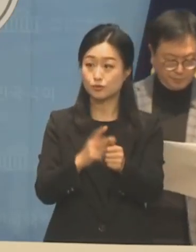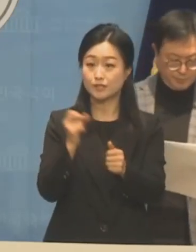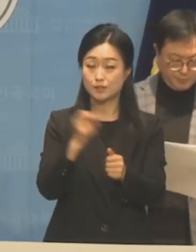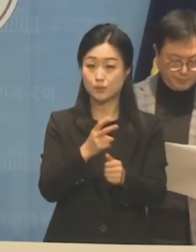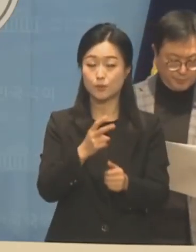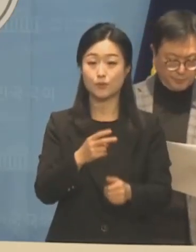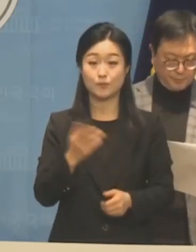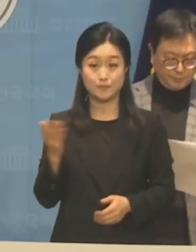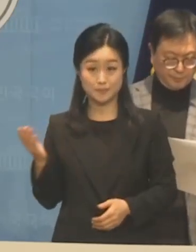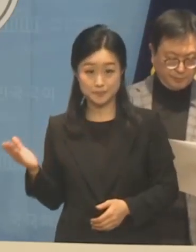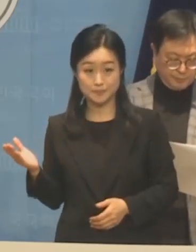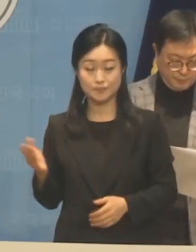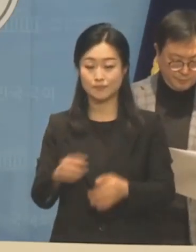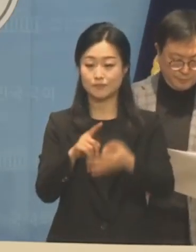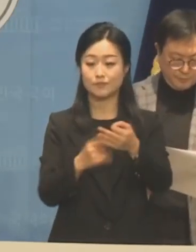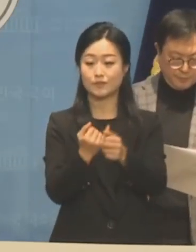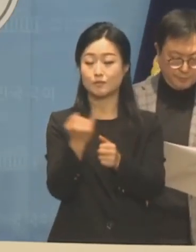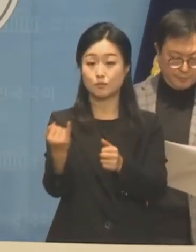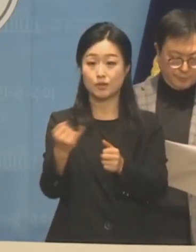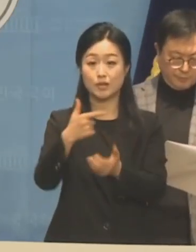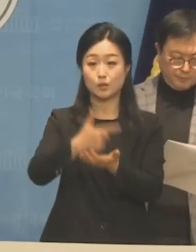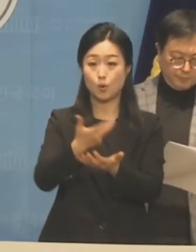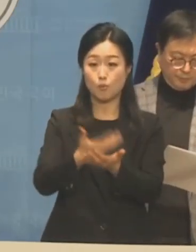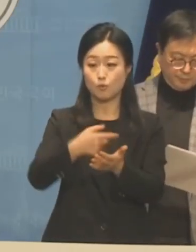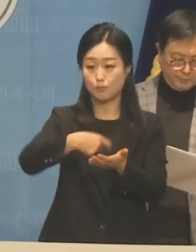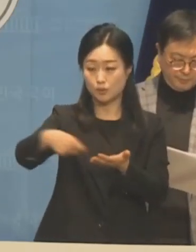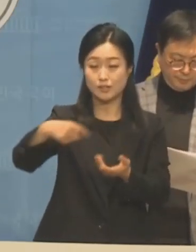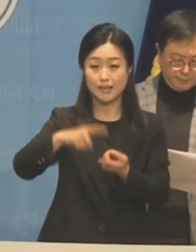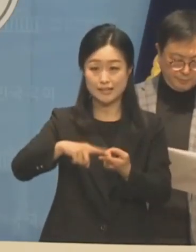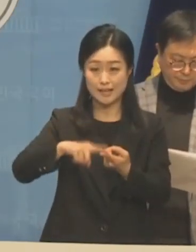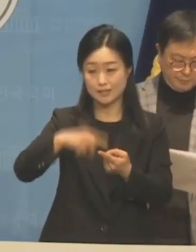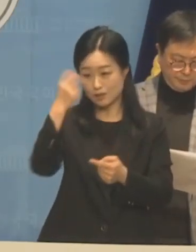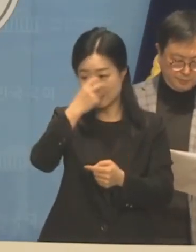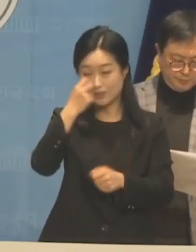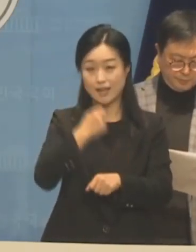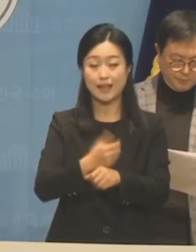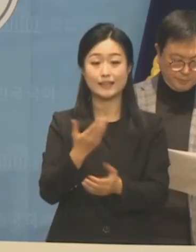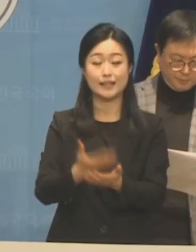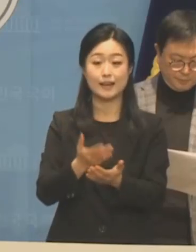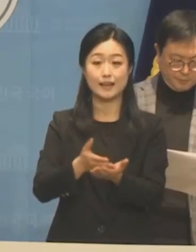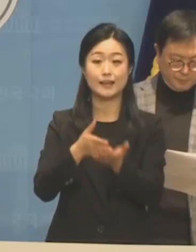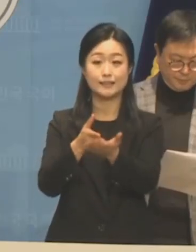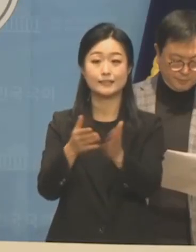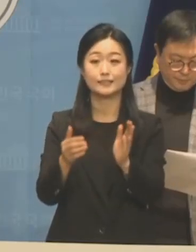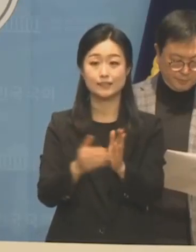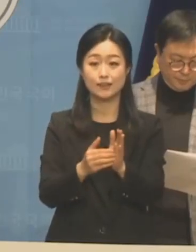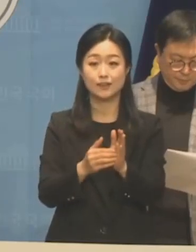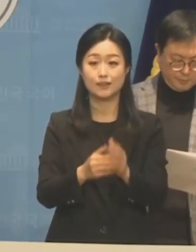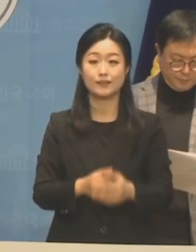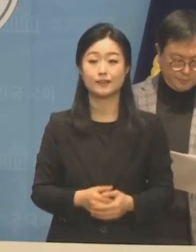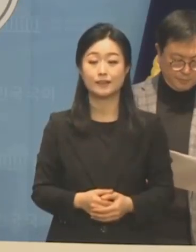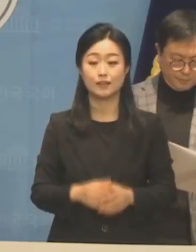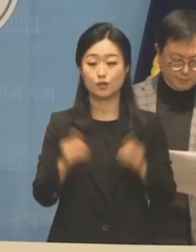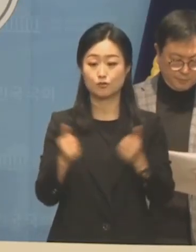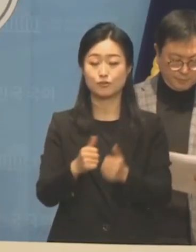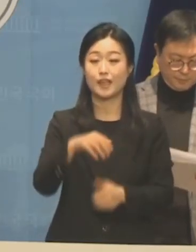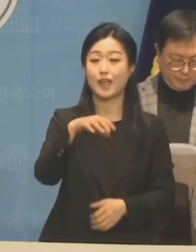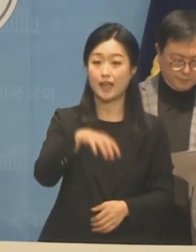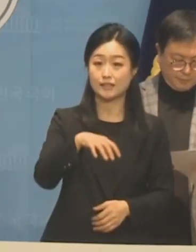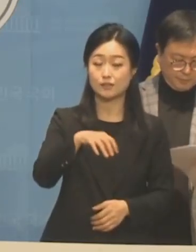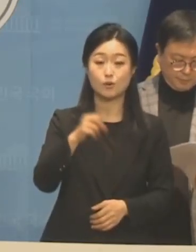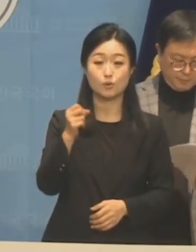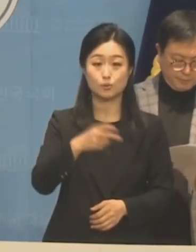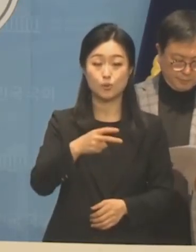저도 김건희의 논문 표절에 대한 철저한 검증을 끊임없이 요구해 왔습니다. 저도 국회에서 그리고